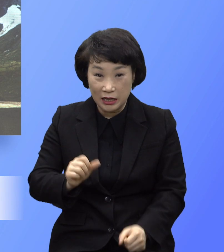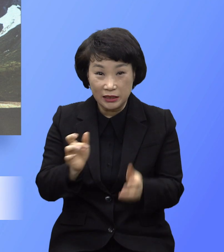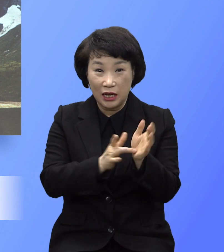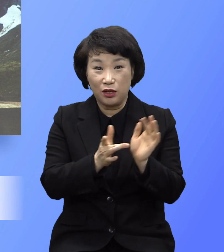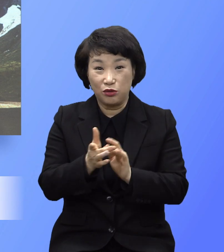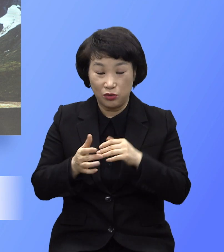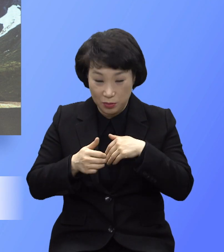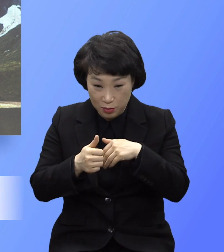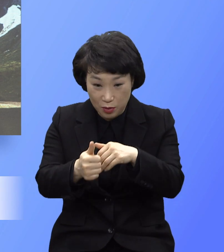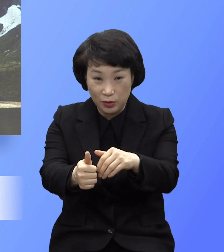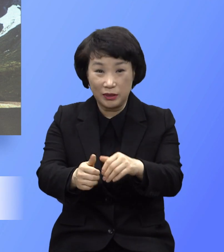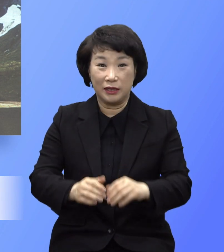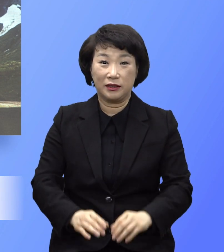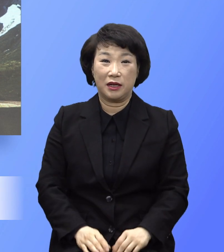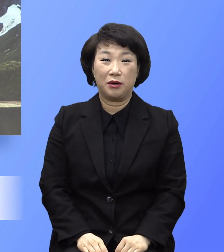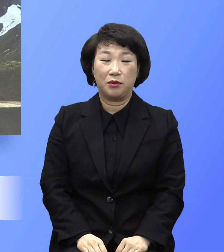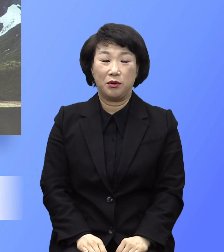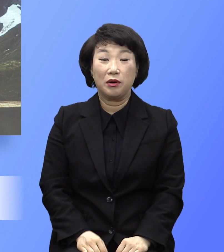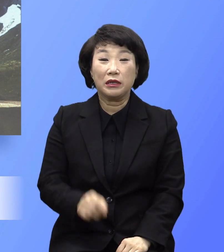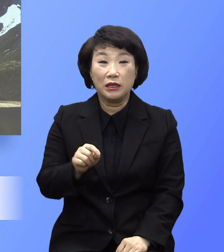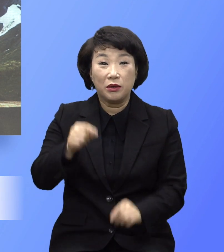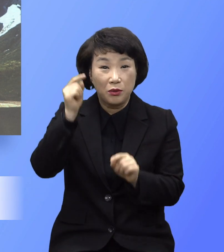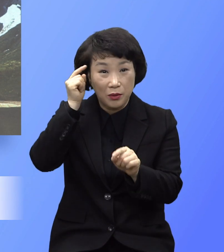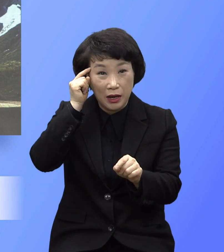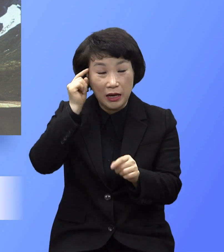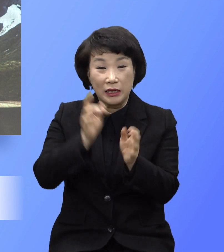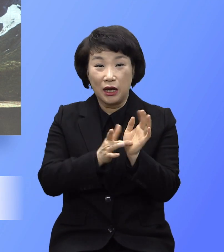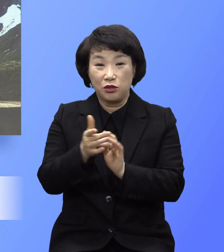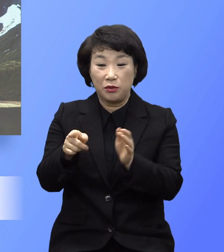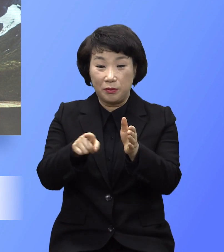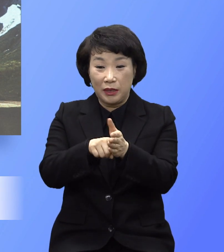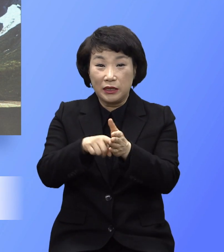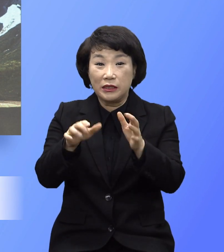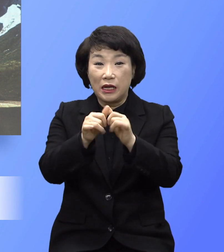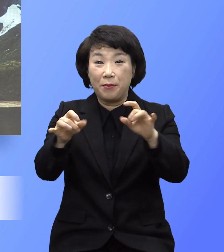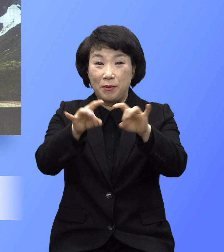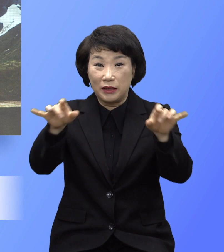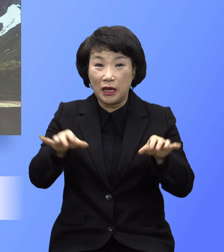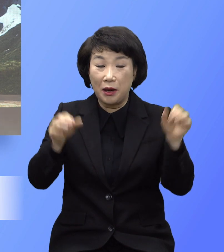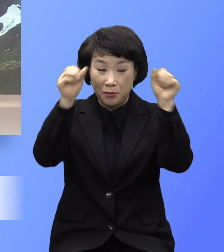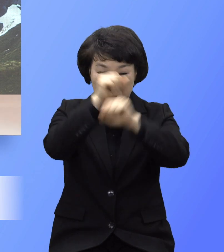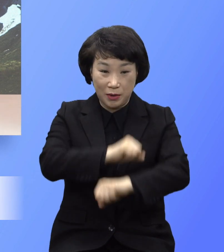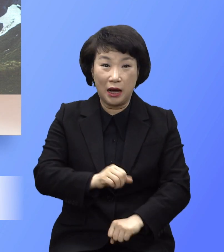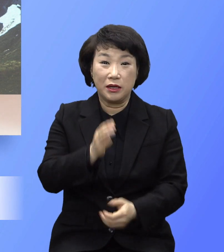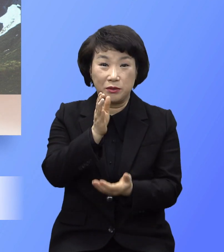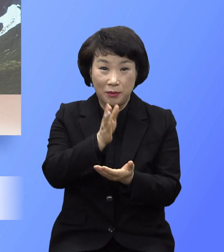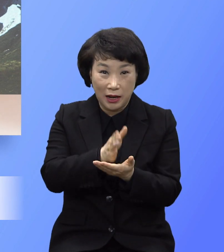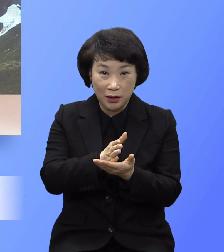독생자를 주셨으니 이는 저를 믿는 자마다 멸망치 않고